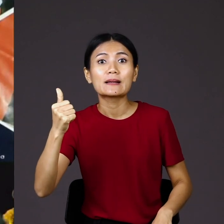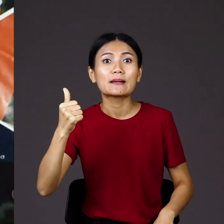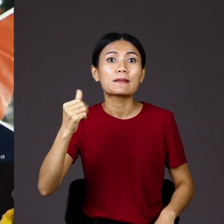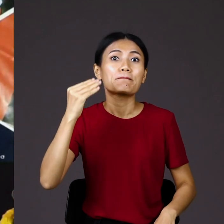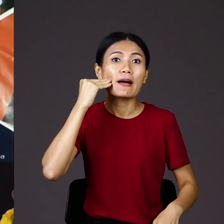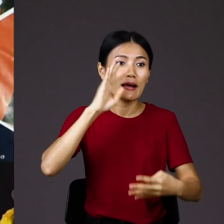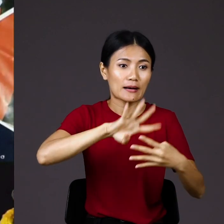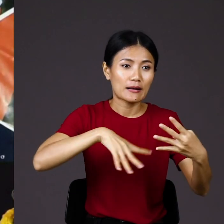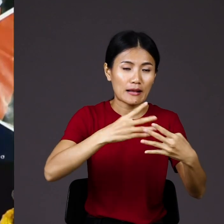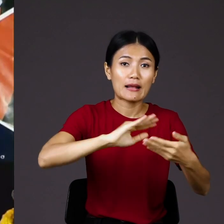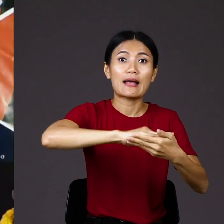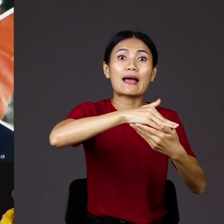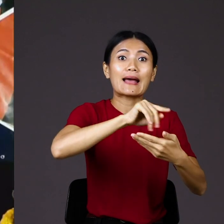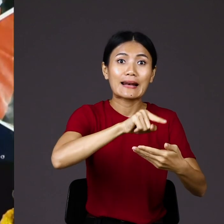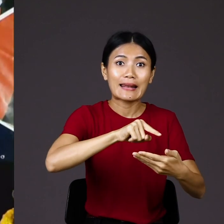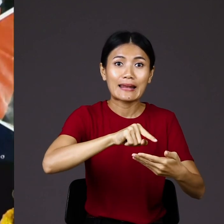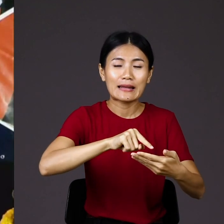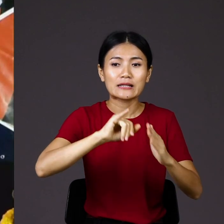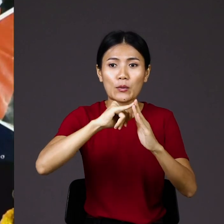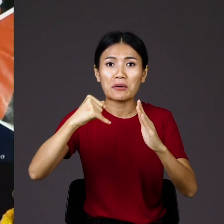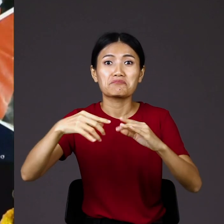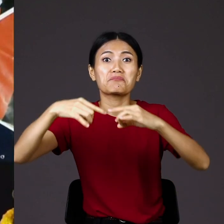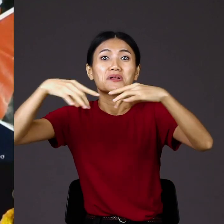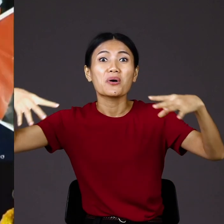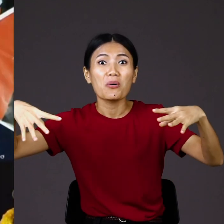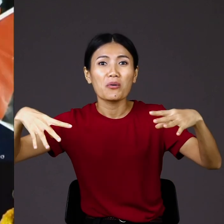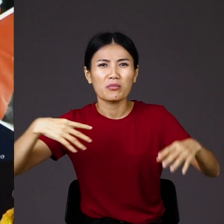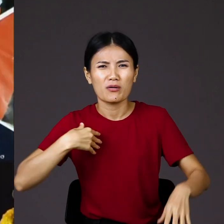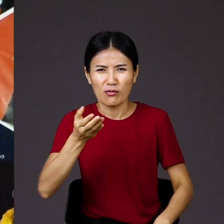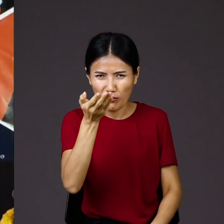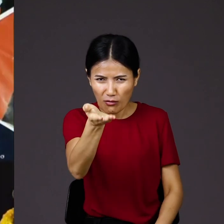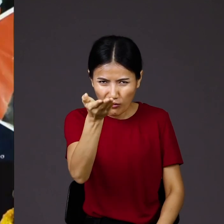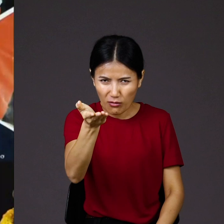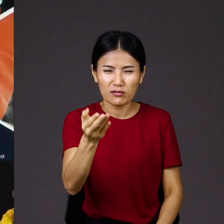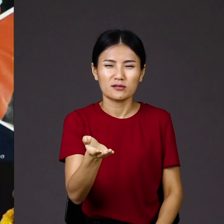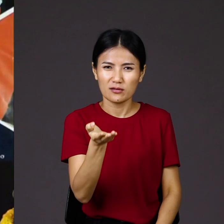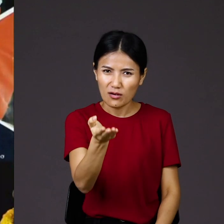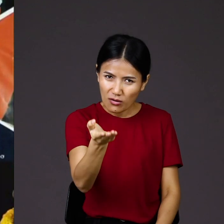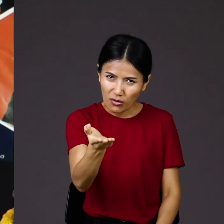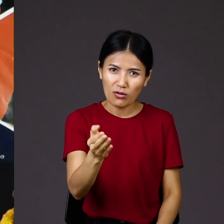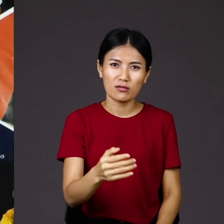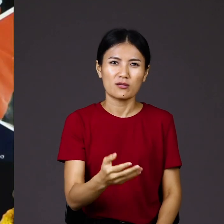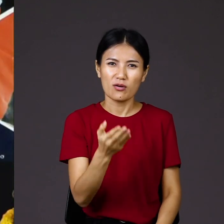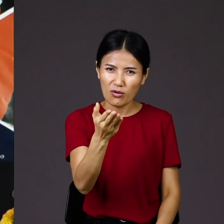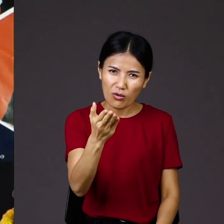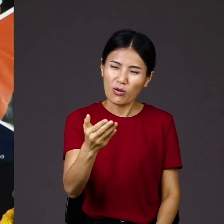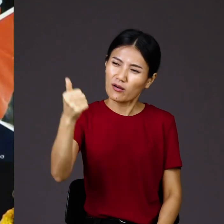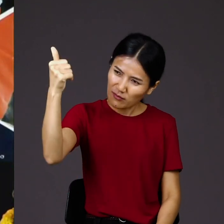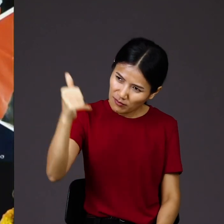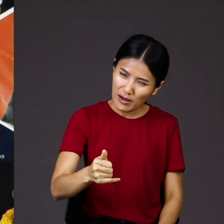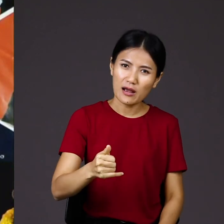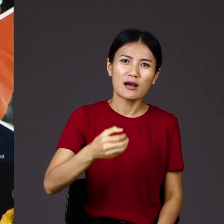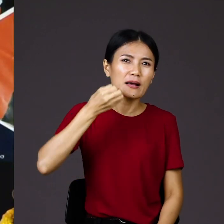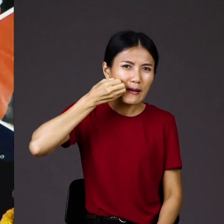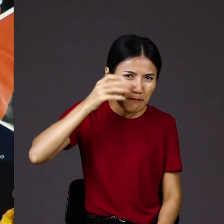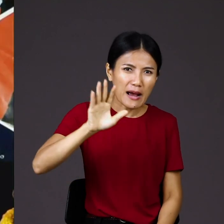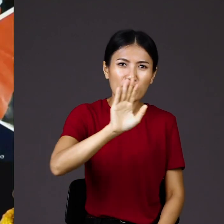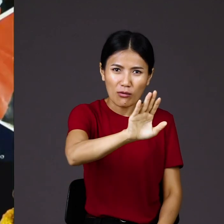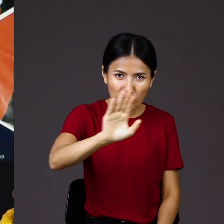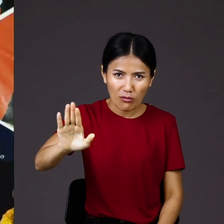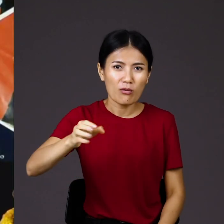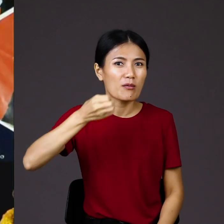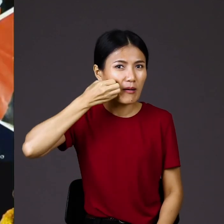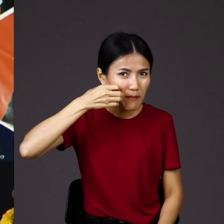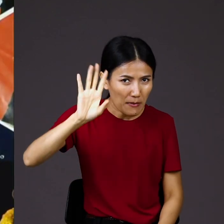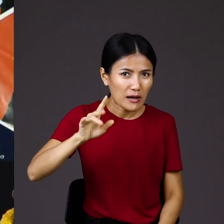อยู่ที่หนึ่งทะเบียนบ้านอยู่ที่หนึ่งผมขอวิงวอนจริงๆครับช่วยกันเสียสละเดินทาง